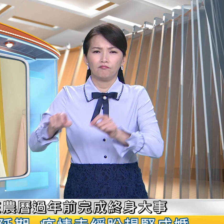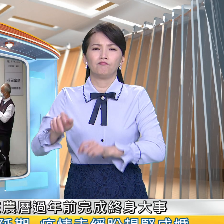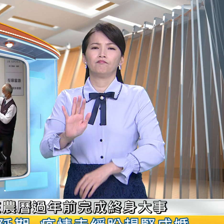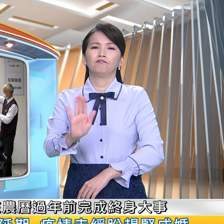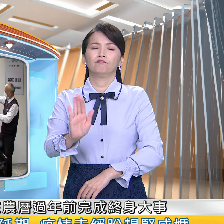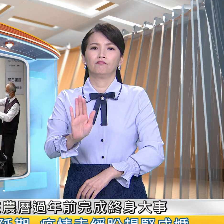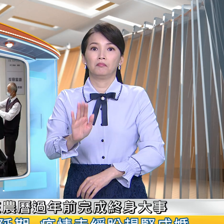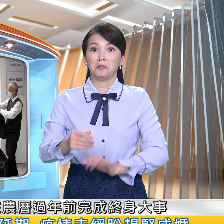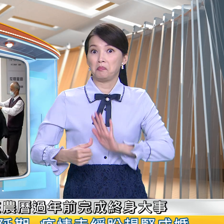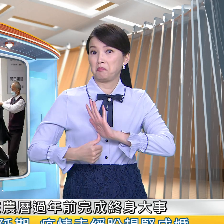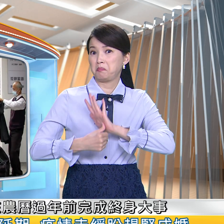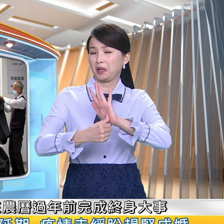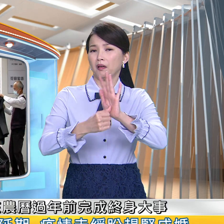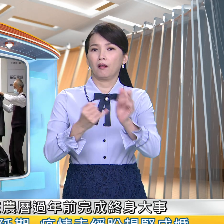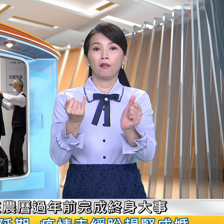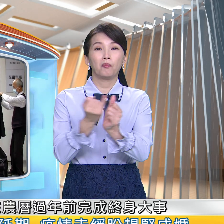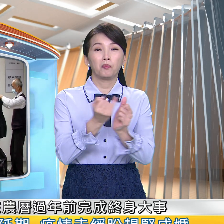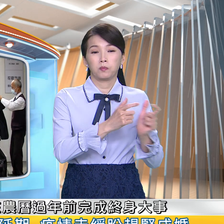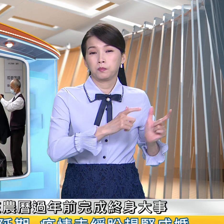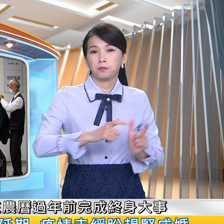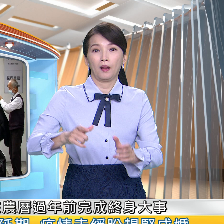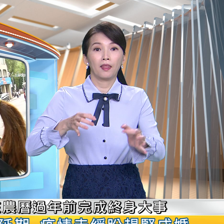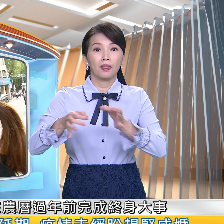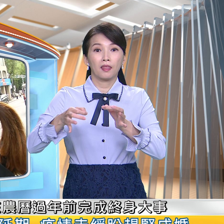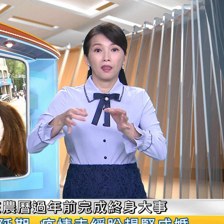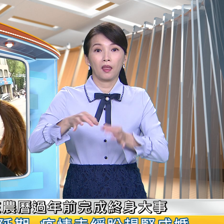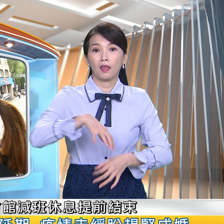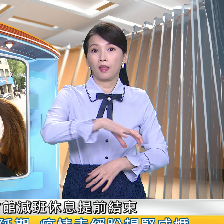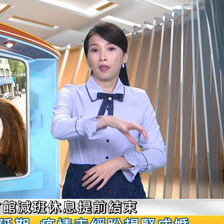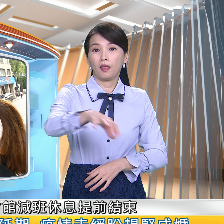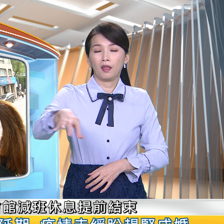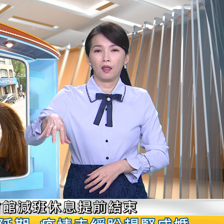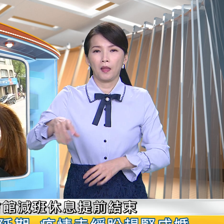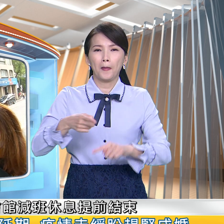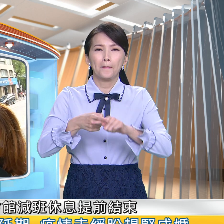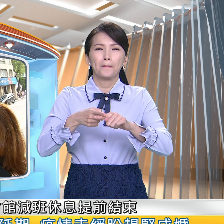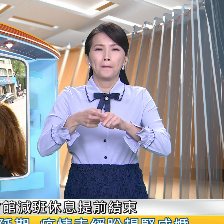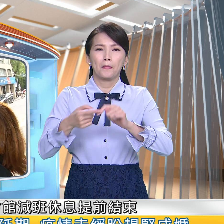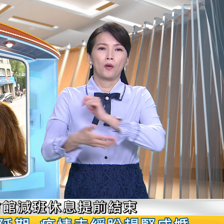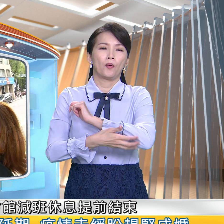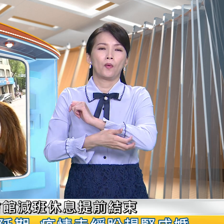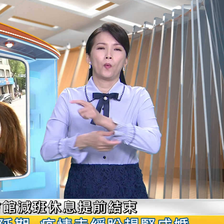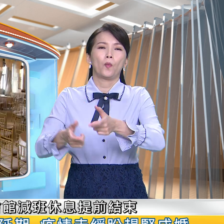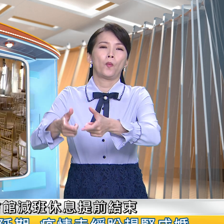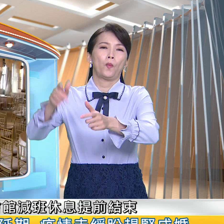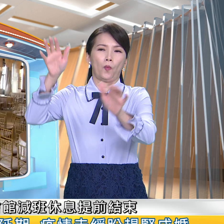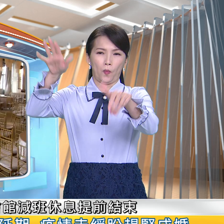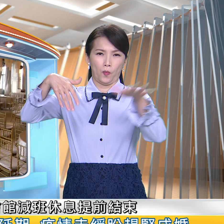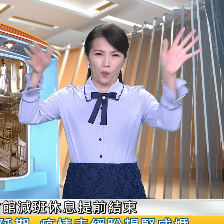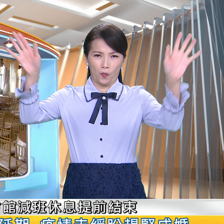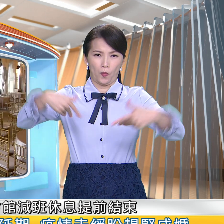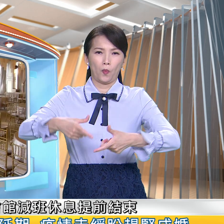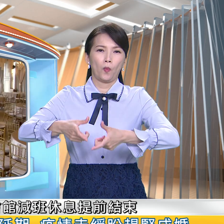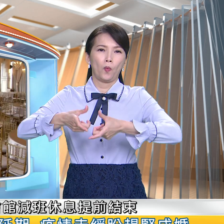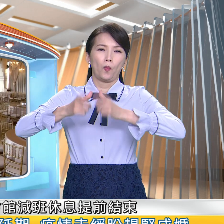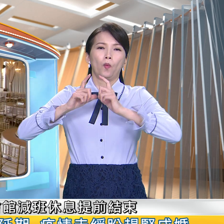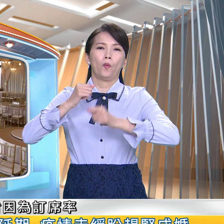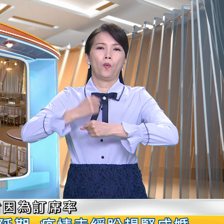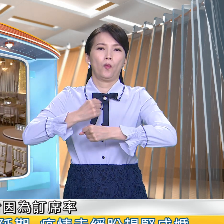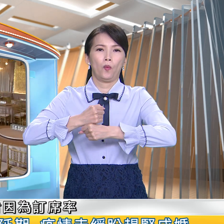过年前完成终身大事。有知名的婚宴会馆减班休息提前结束，但